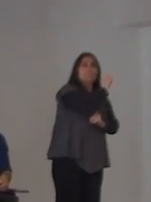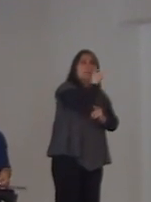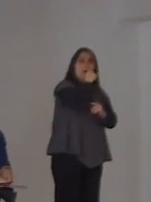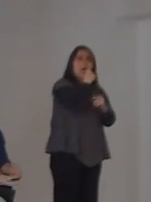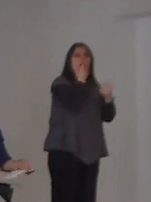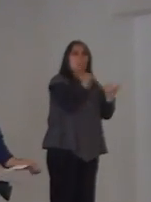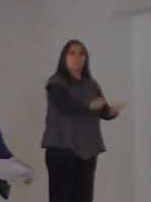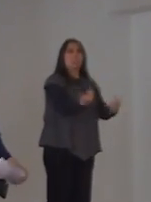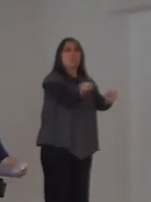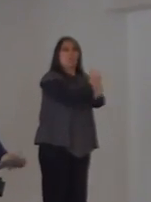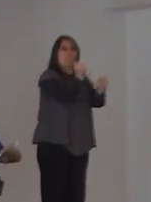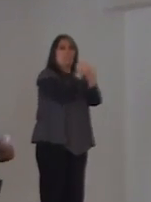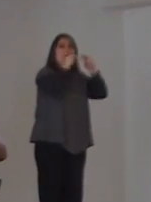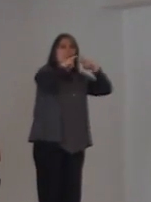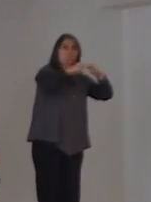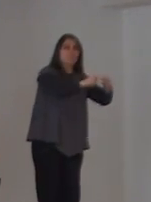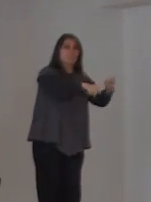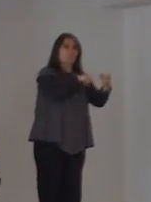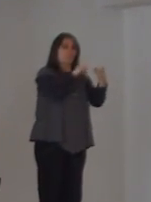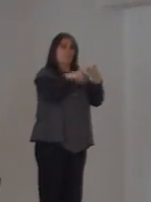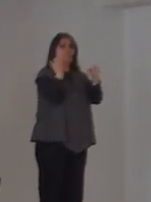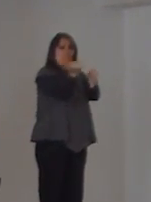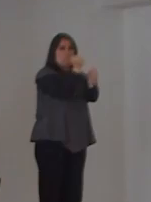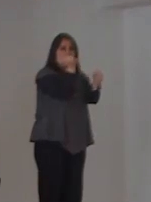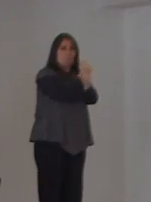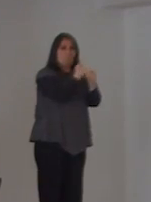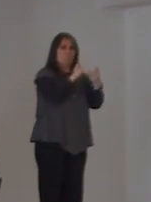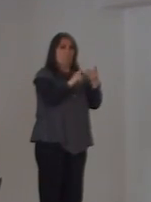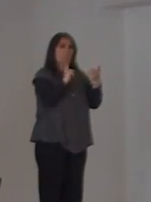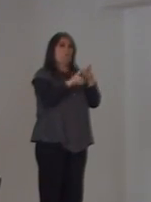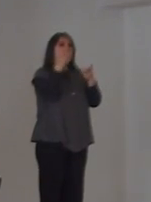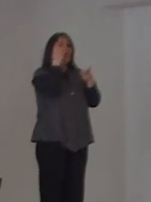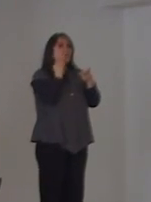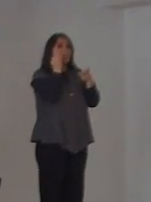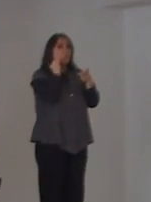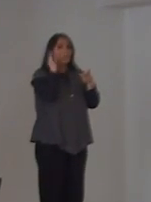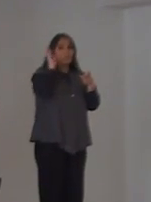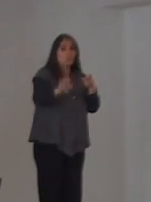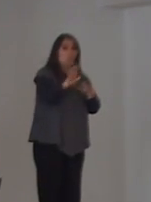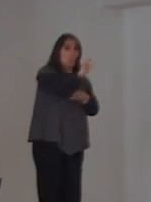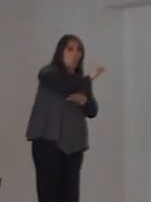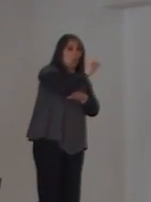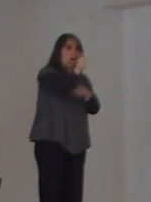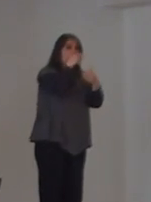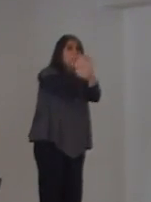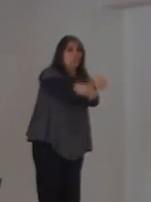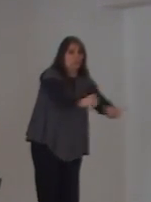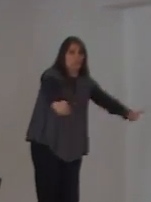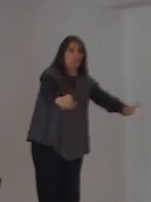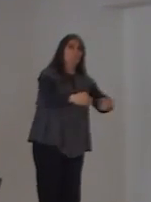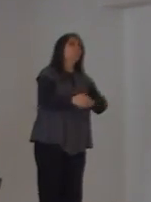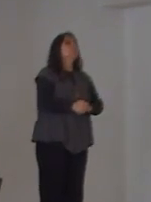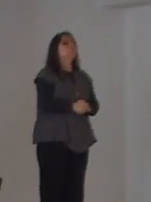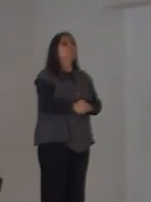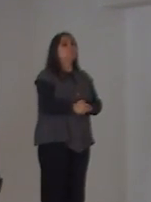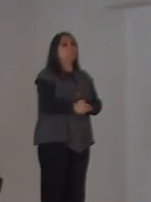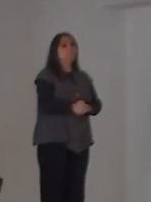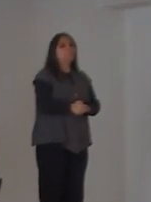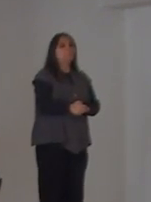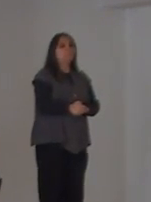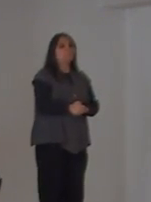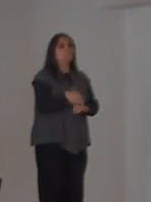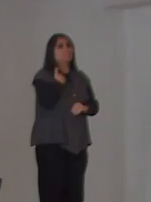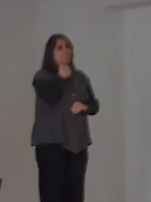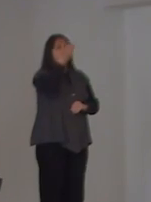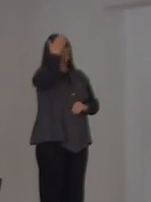sus investigaciones, en sus trabajos, en sus experiencias con niños y niñas. Sabemos que en el